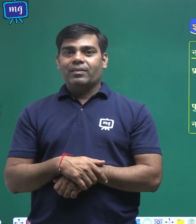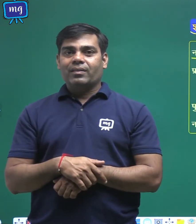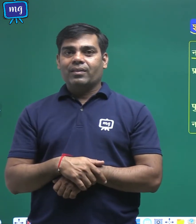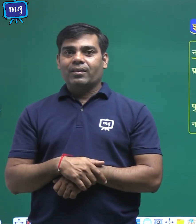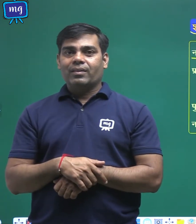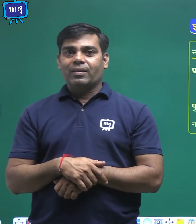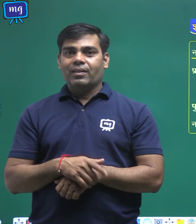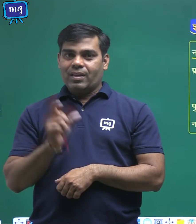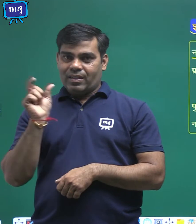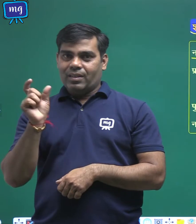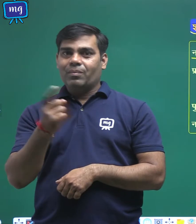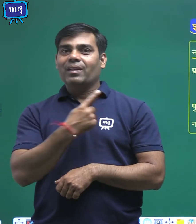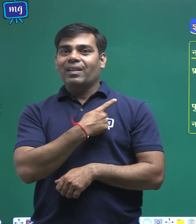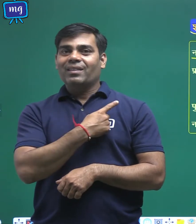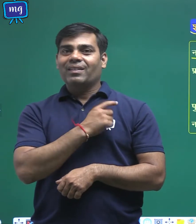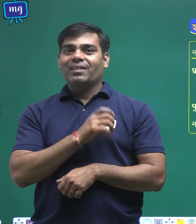शब्द नाती है,